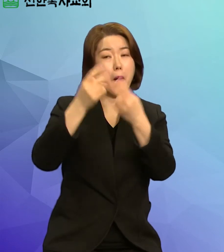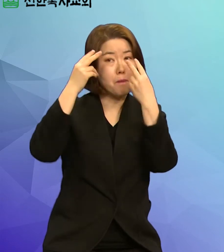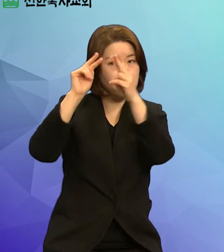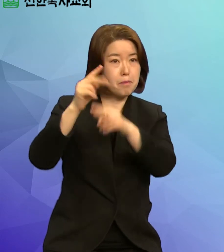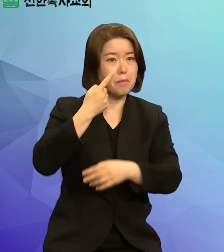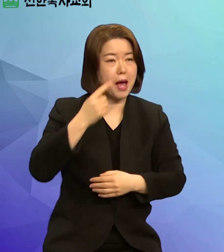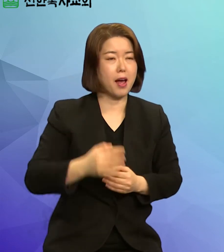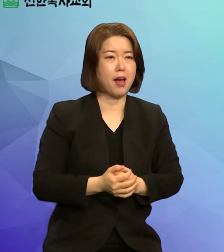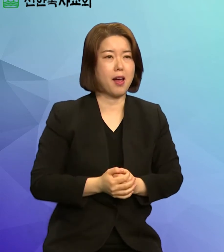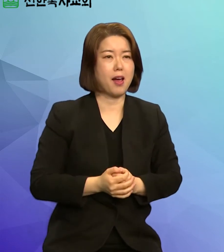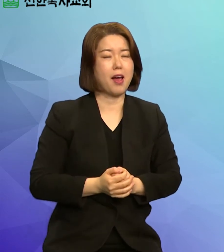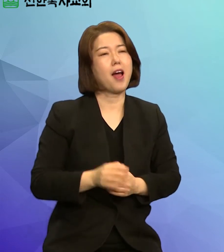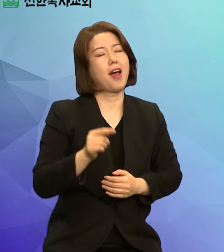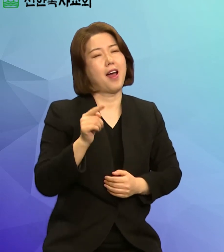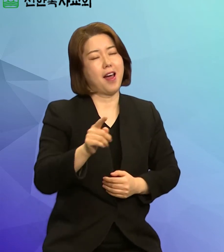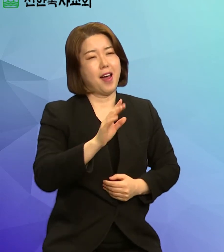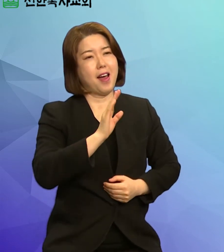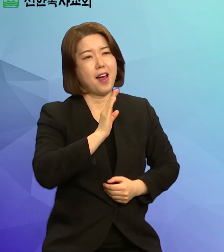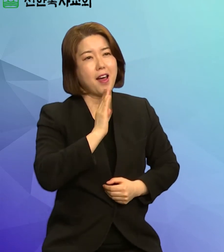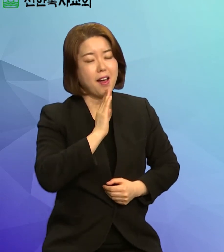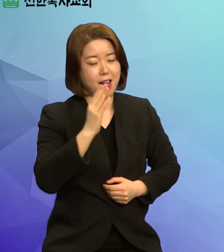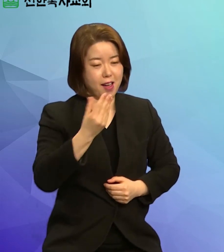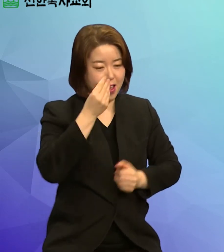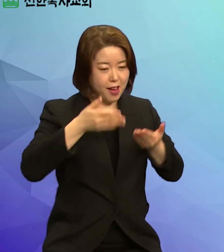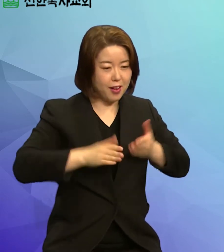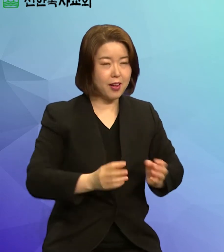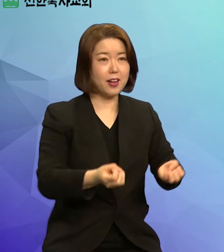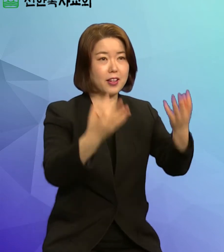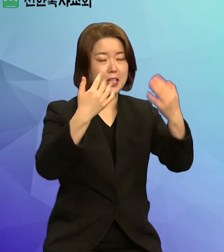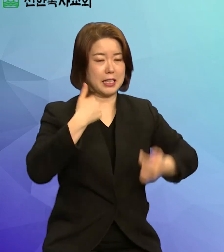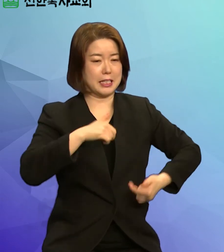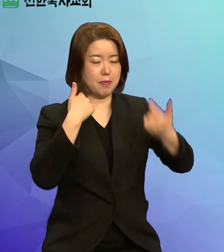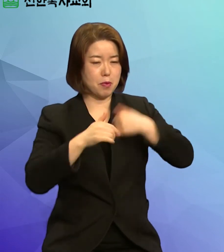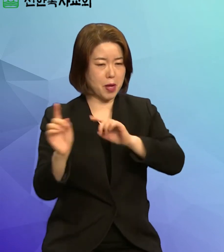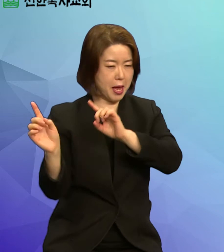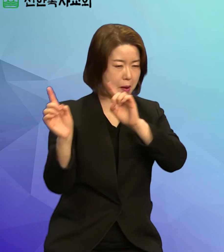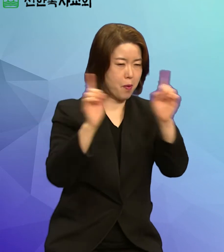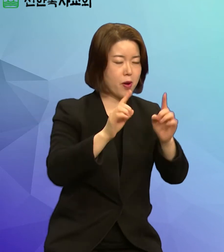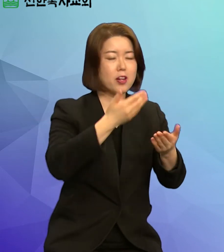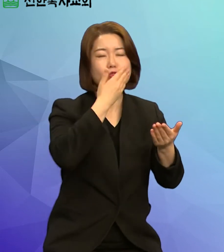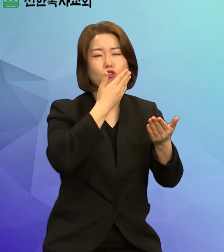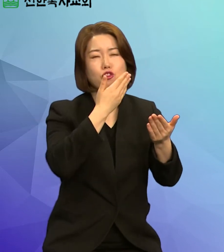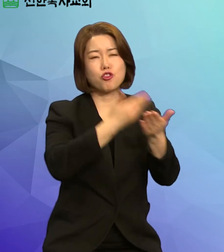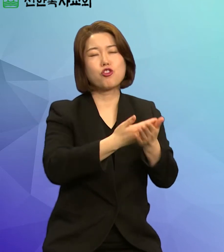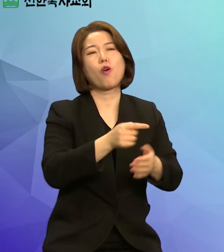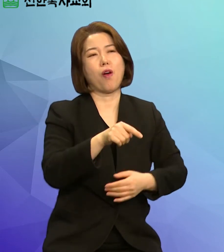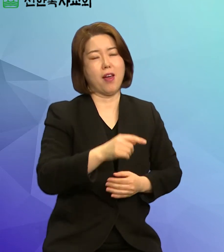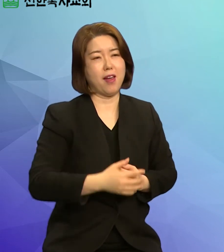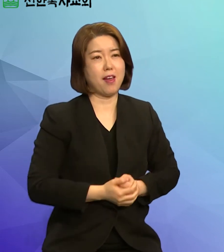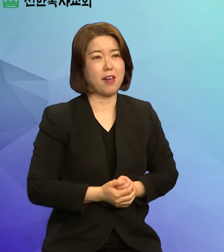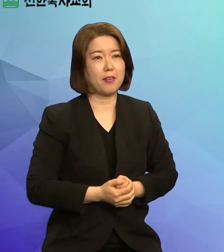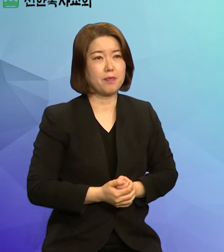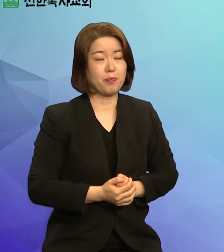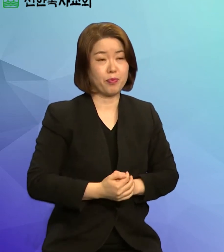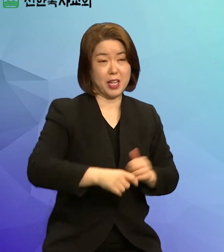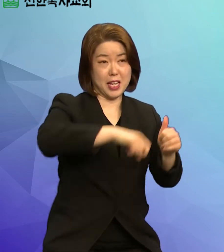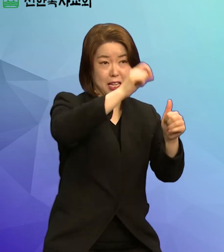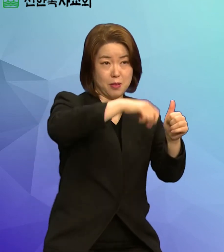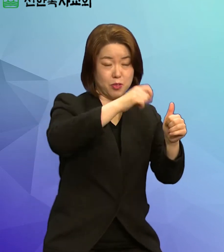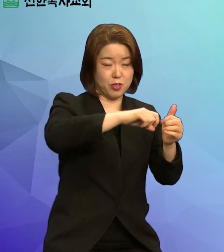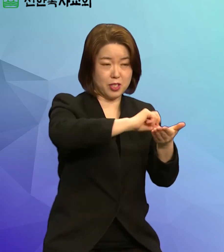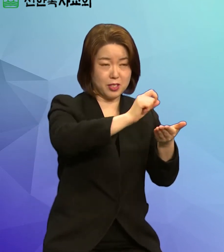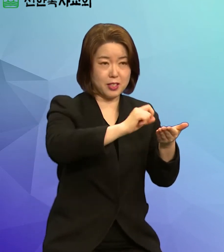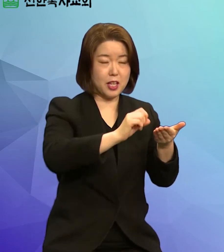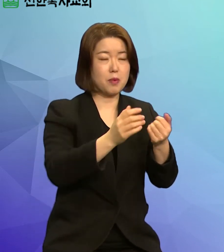바로 성탄절의 기쁨을 회복하는 열쇠입니다. 히브리서 기자가 히브리서 12장